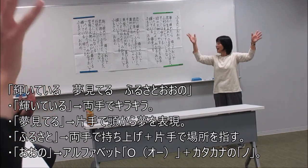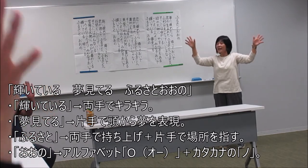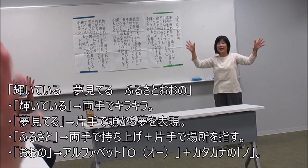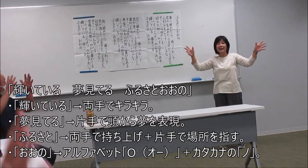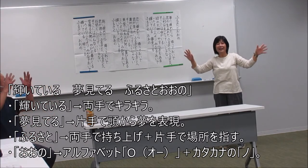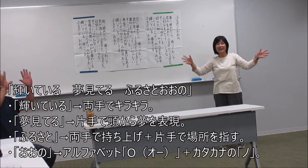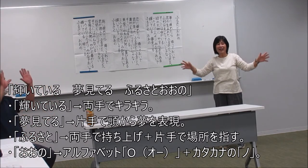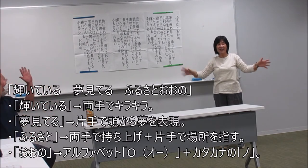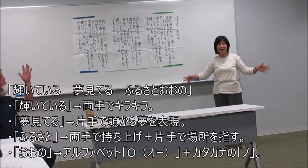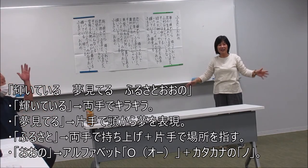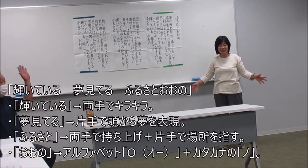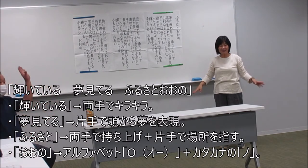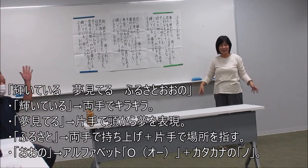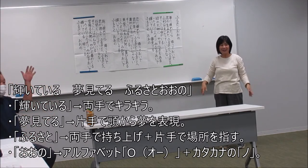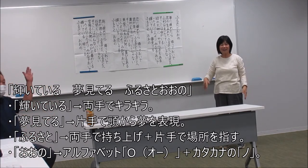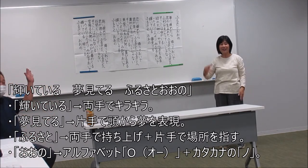輝いて、 うん、 夢見ている、